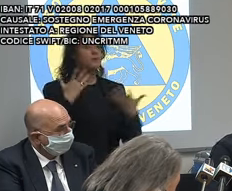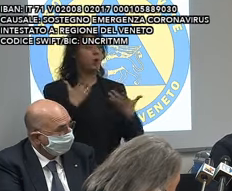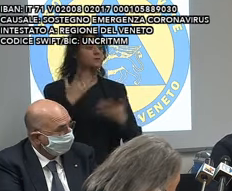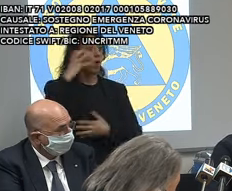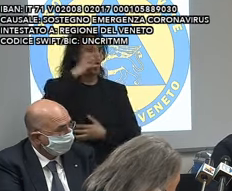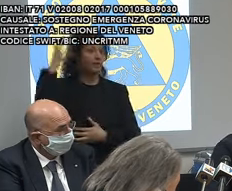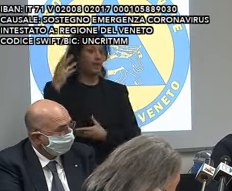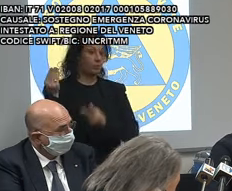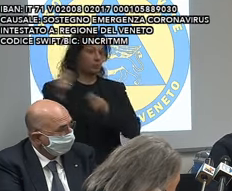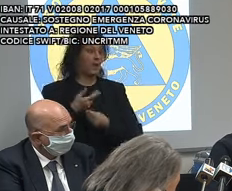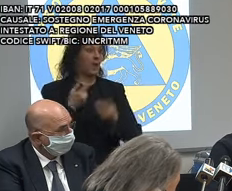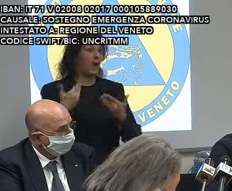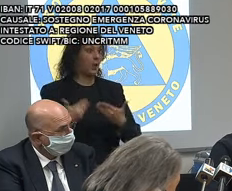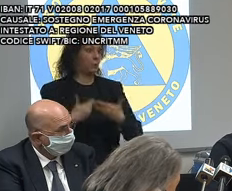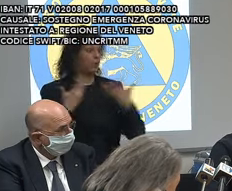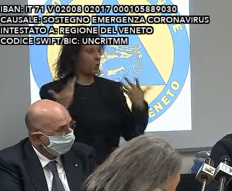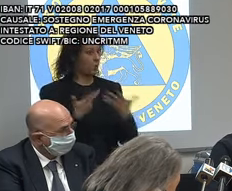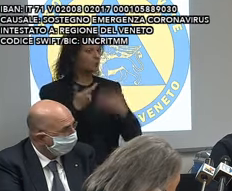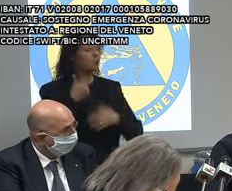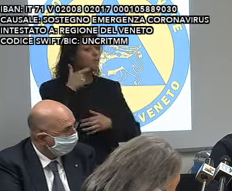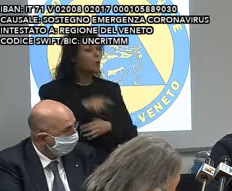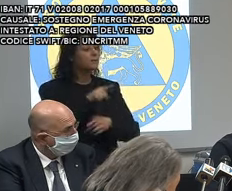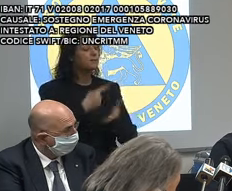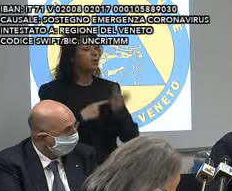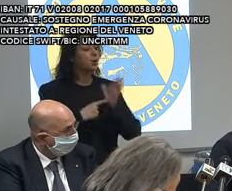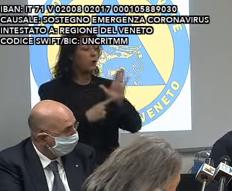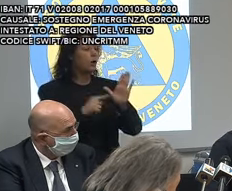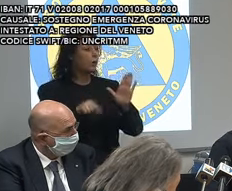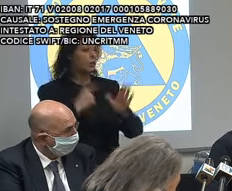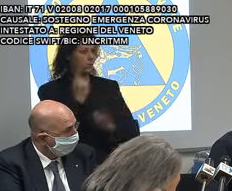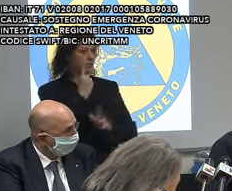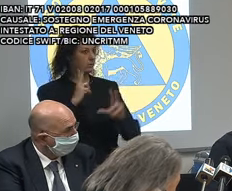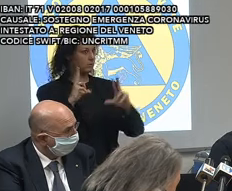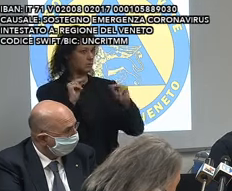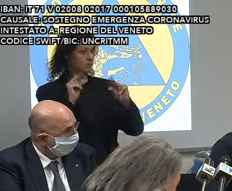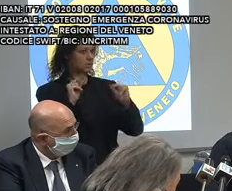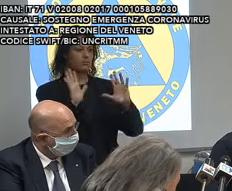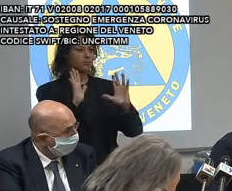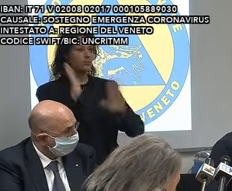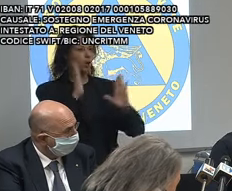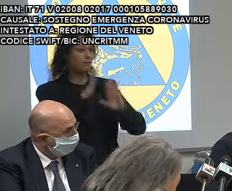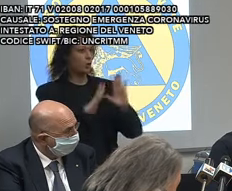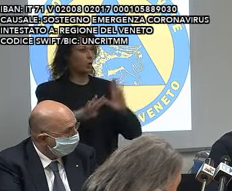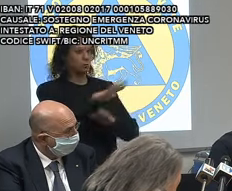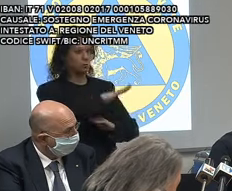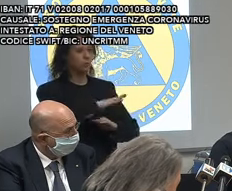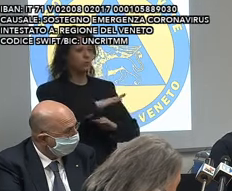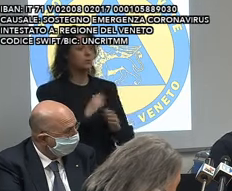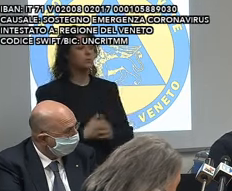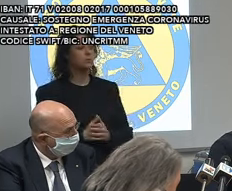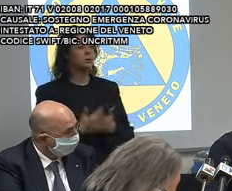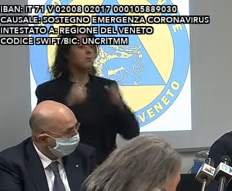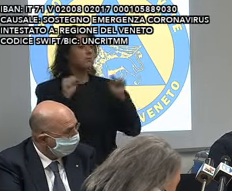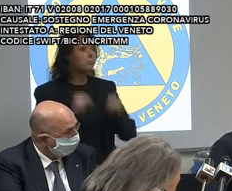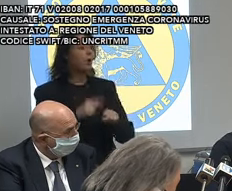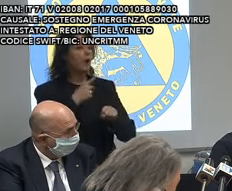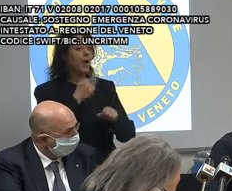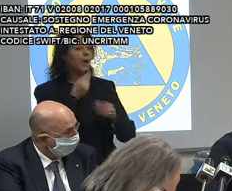più innovativa oggi sulla piazza, per cui può diventare veramente un grande elemento di promozione del